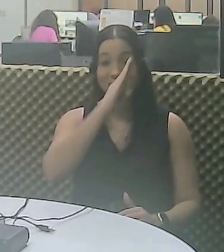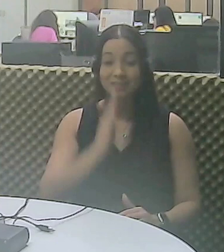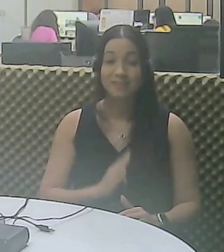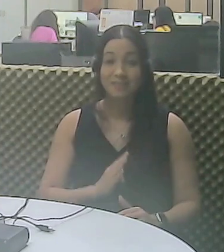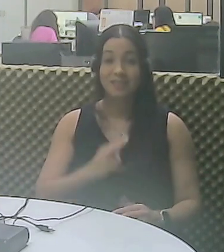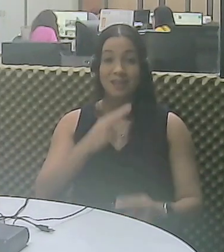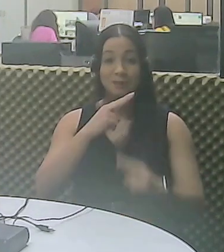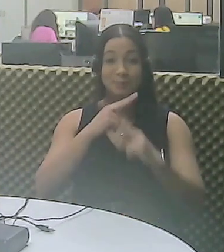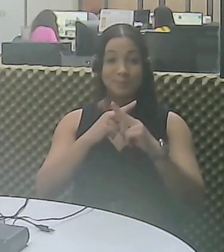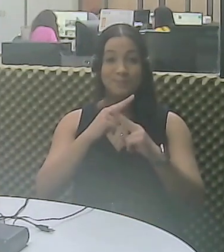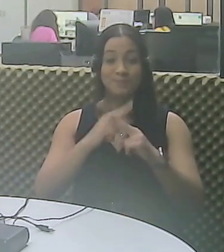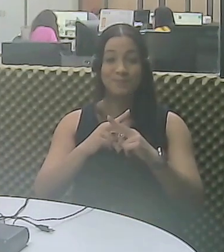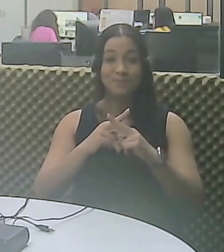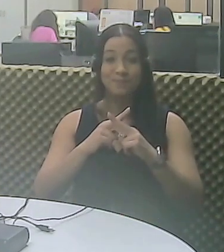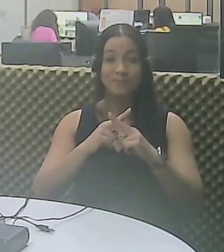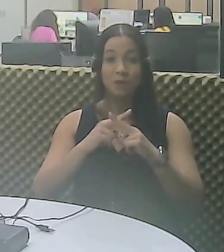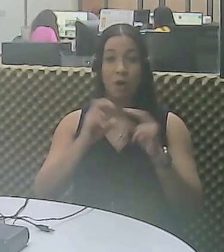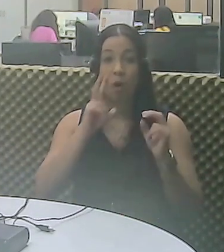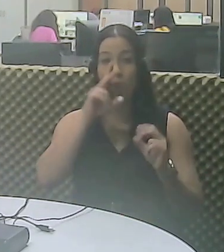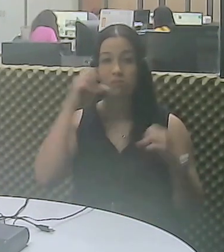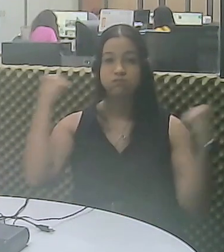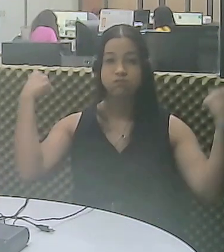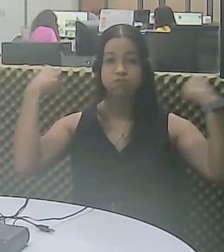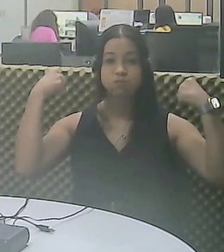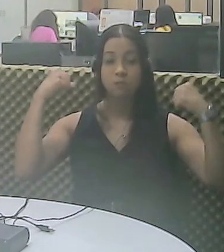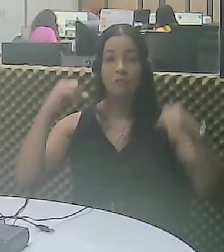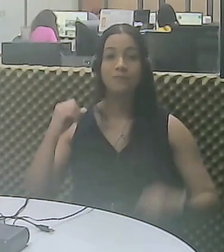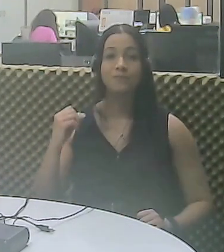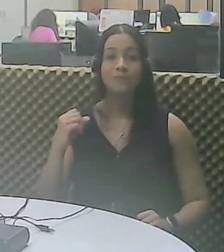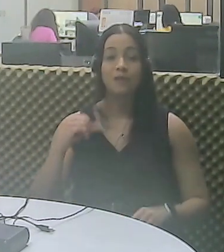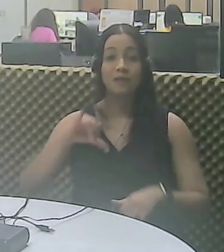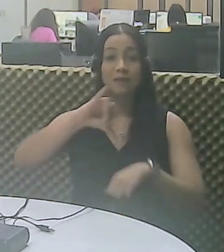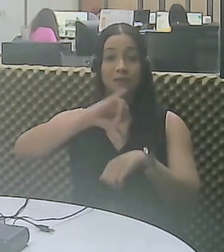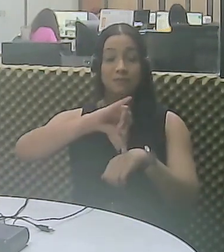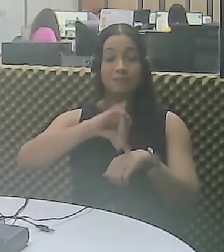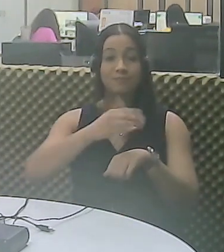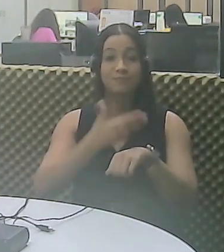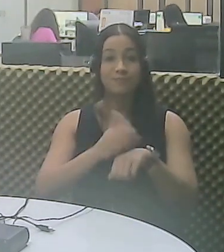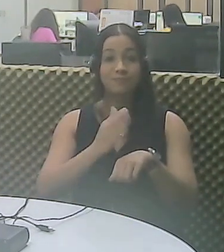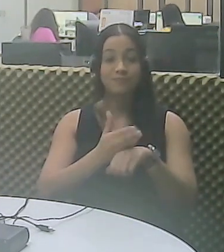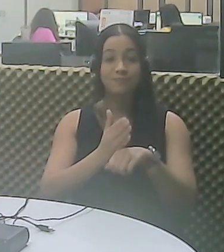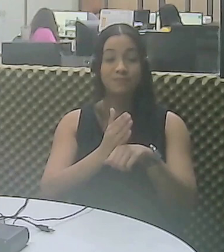Circuito Loterias Caixas de Halterofilismo, realizado no Centro de Treinamento